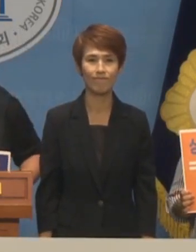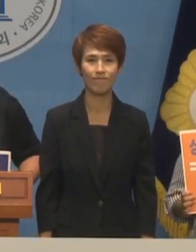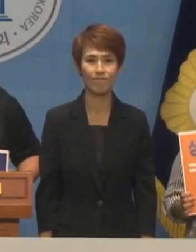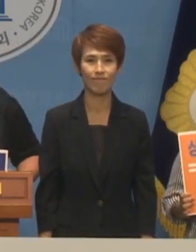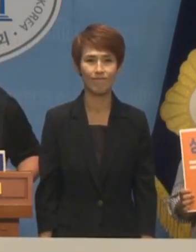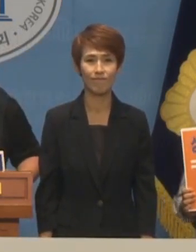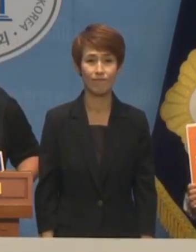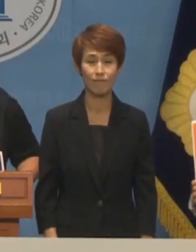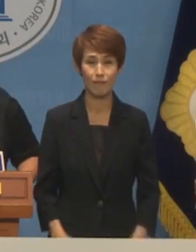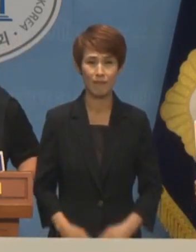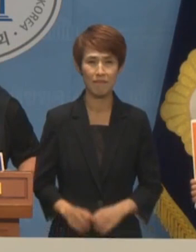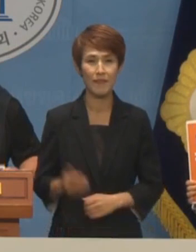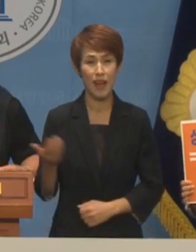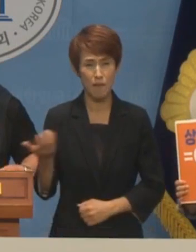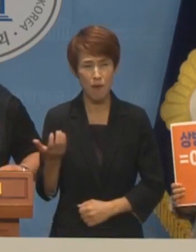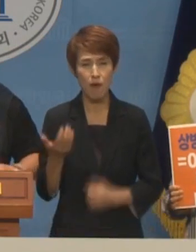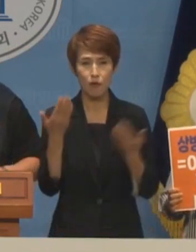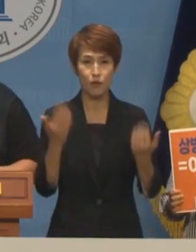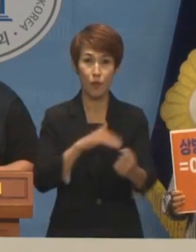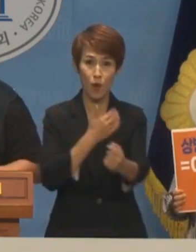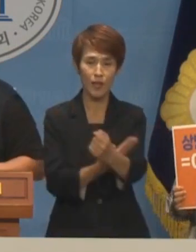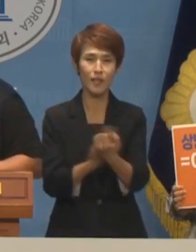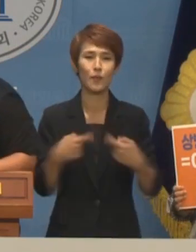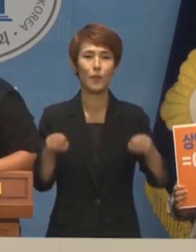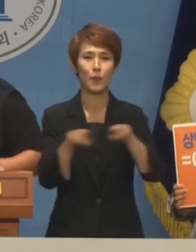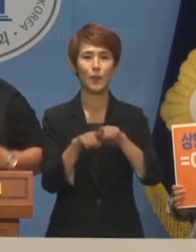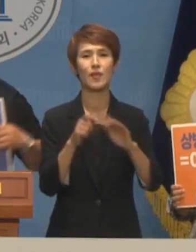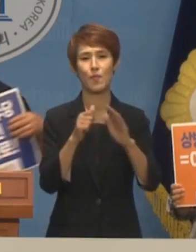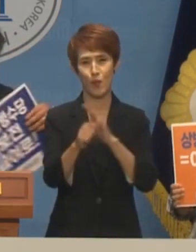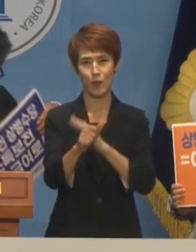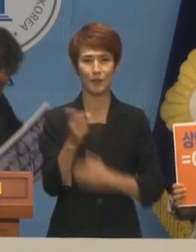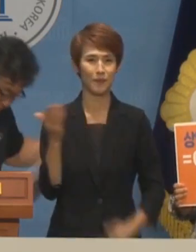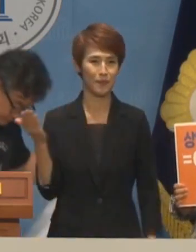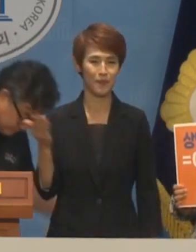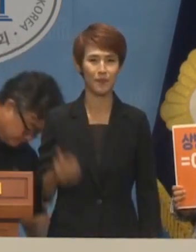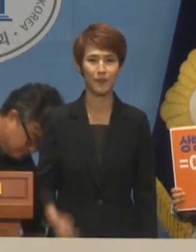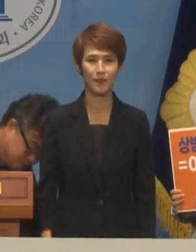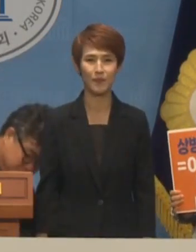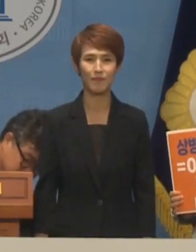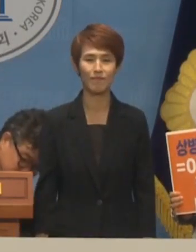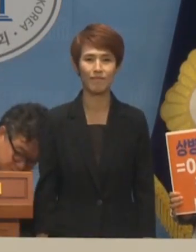네, 아프면 쉴 권리 공동대표 김흥수입니다.